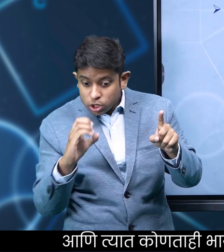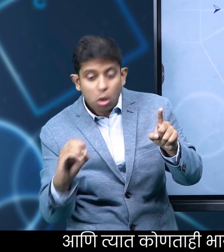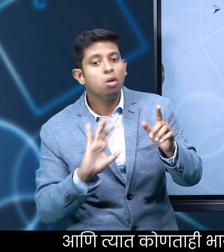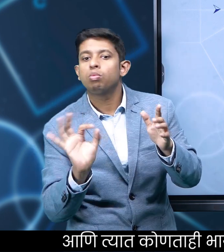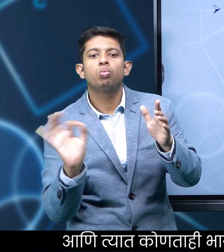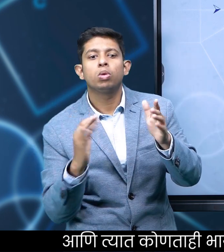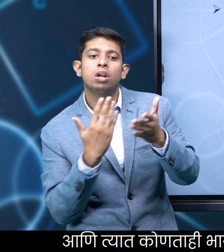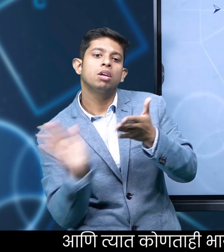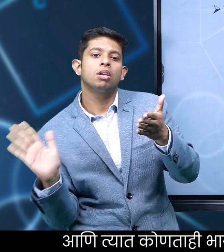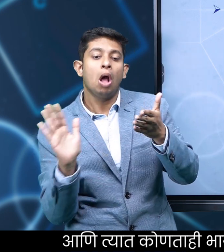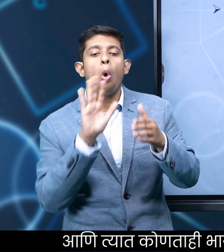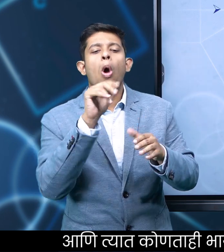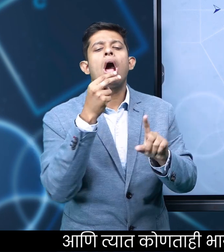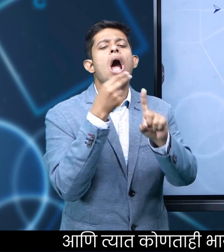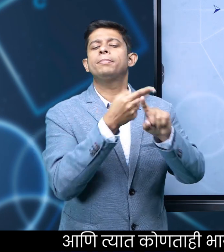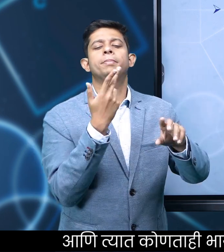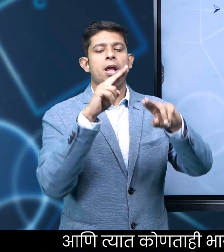राहत नाही त्यांना घटक म्हणतात.